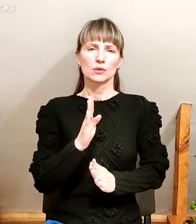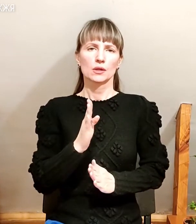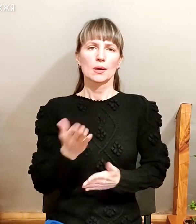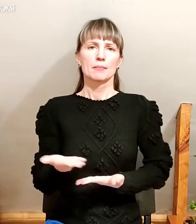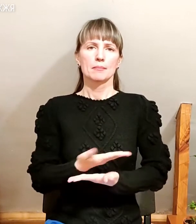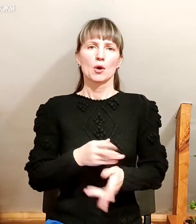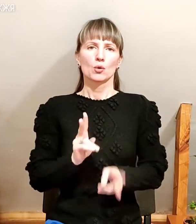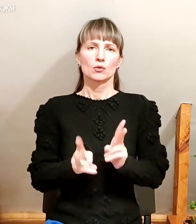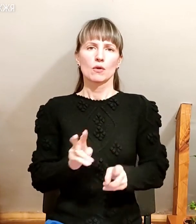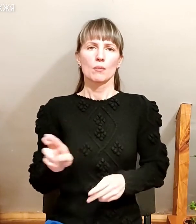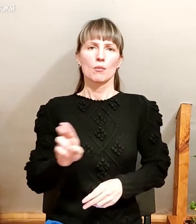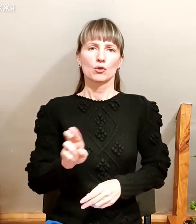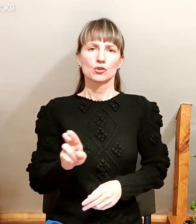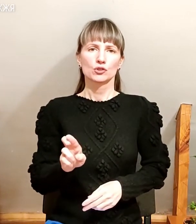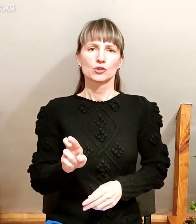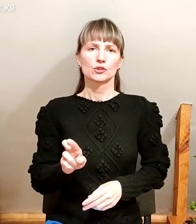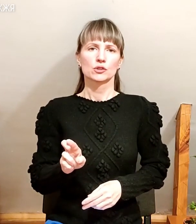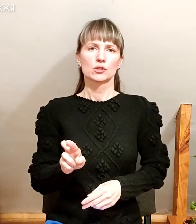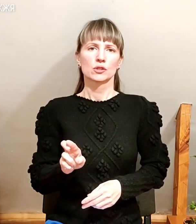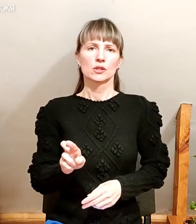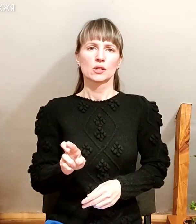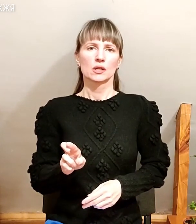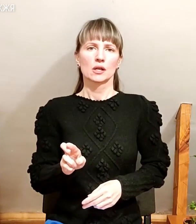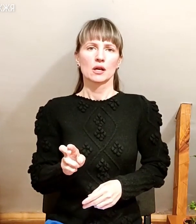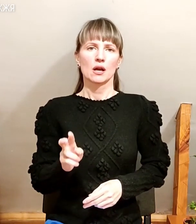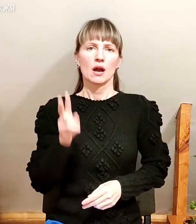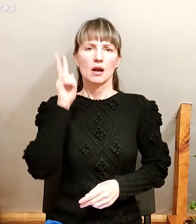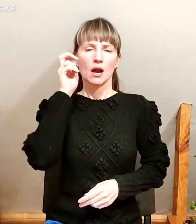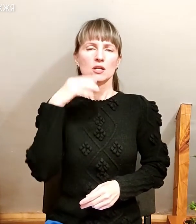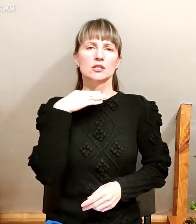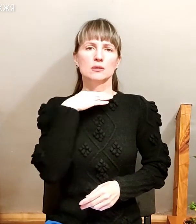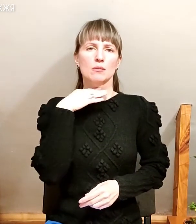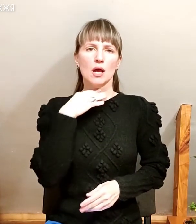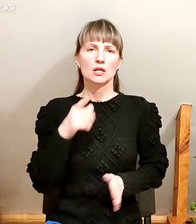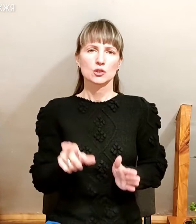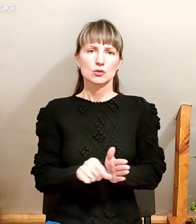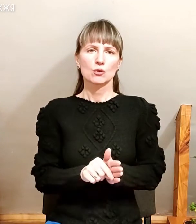готували борщі, каші з м'ясом. Зараз